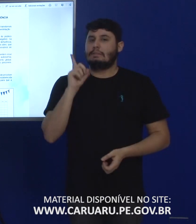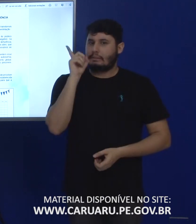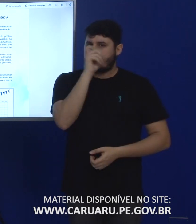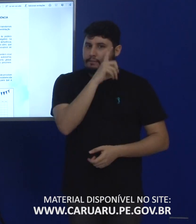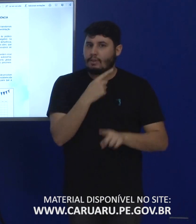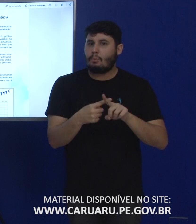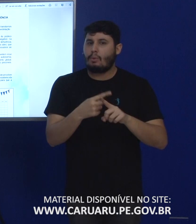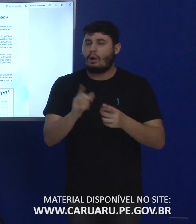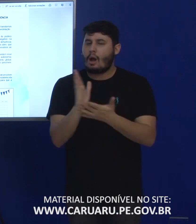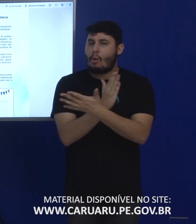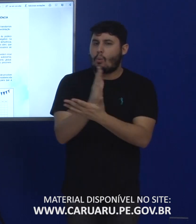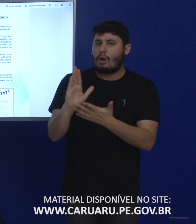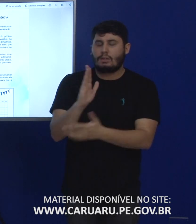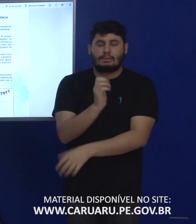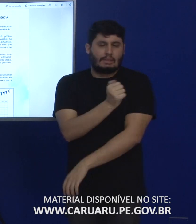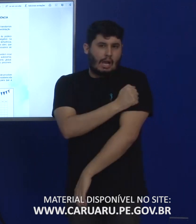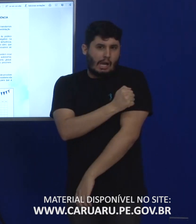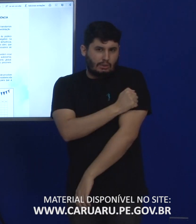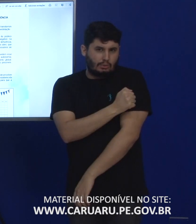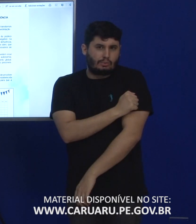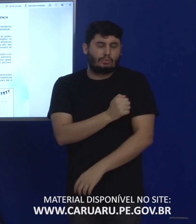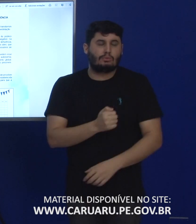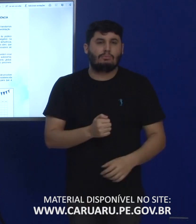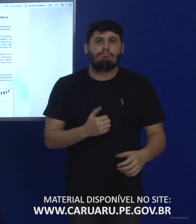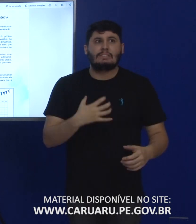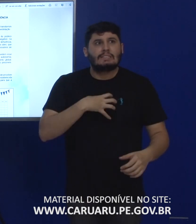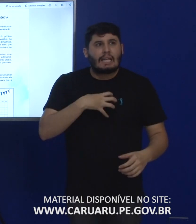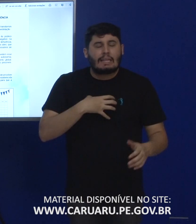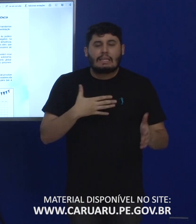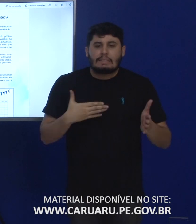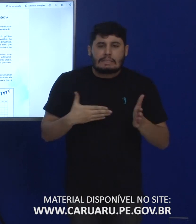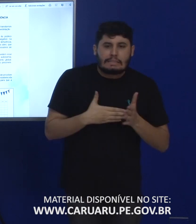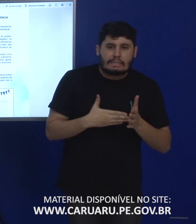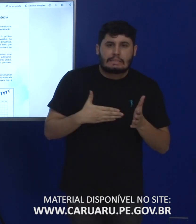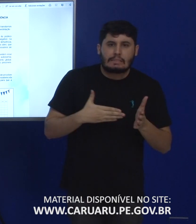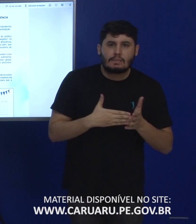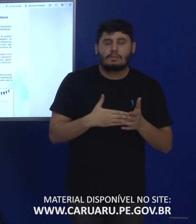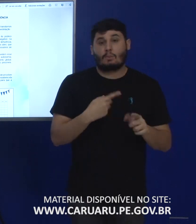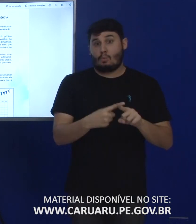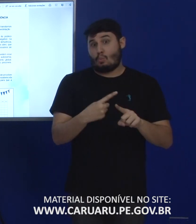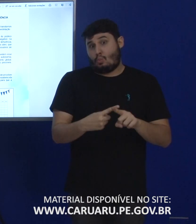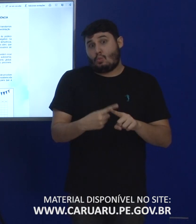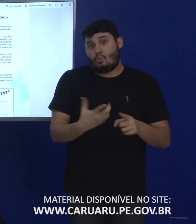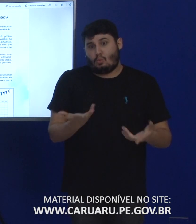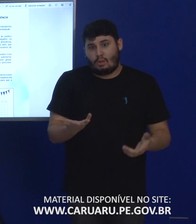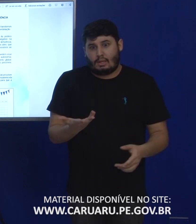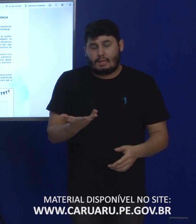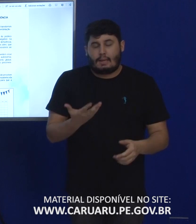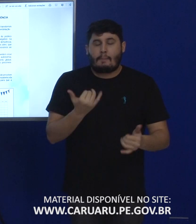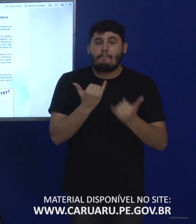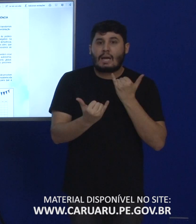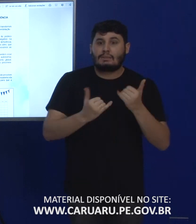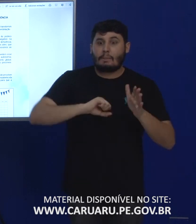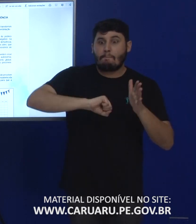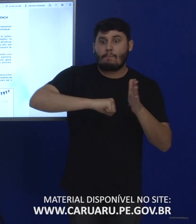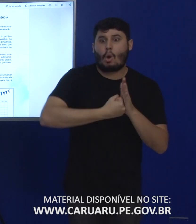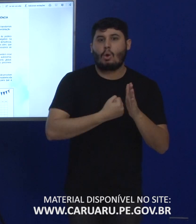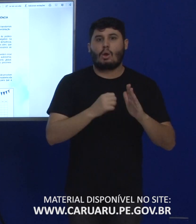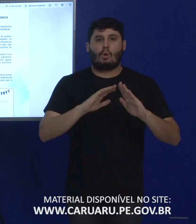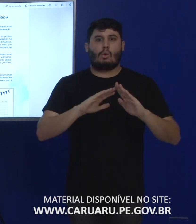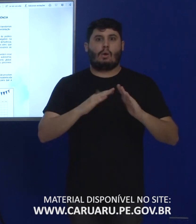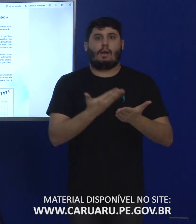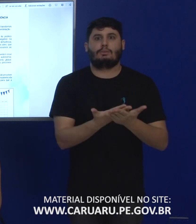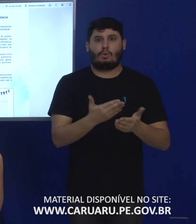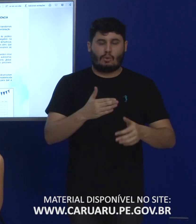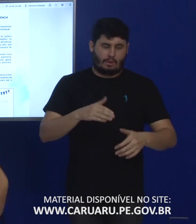terem interrompido não somente a sua atividade acadêmica, a sua atividade escolar, mas também suas